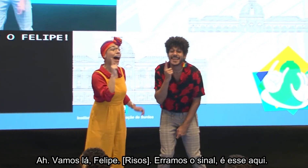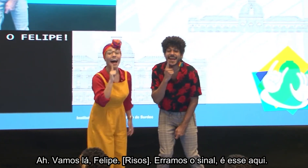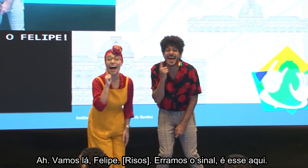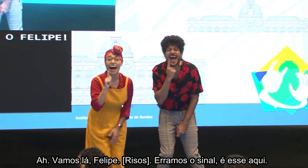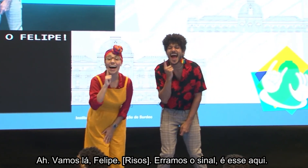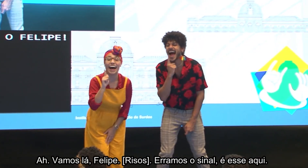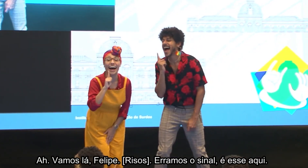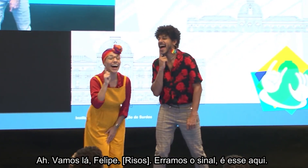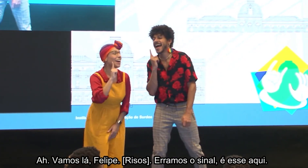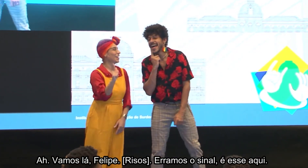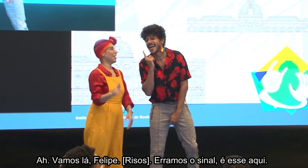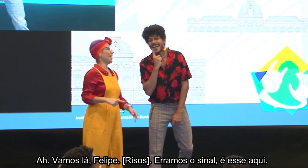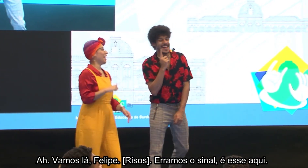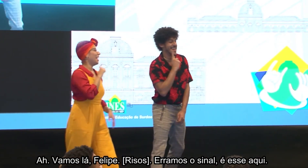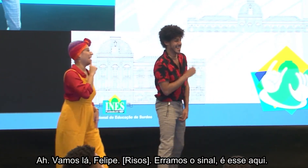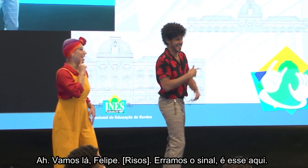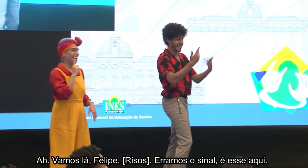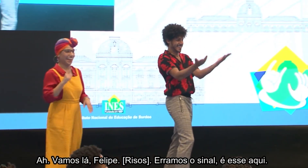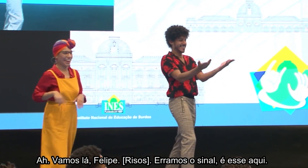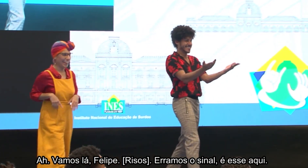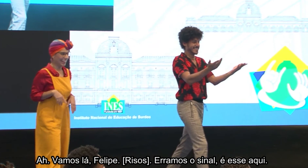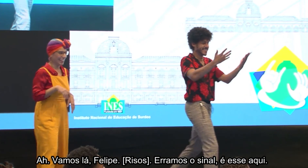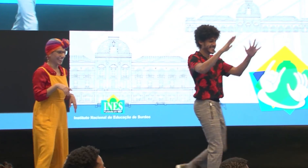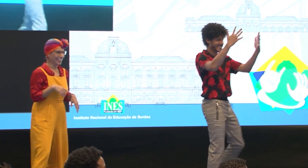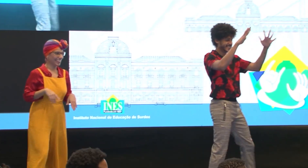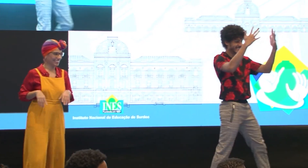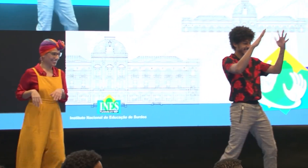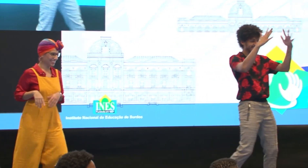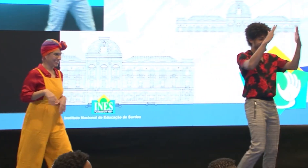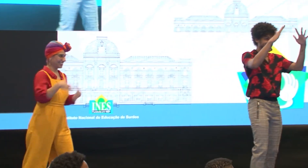Felipe. Erramos o sinal, é esse aqui.